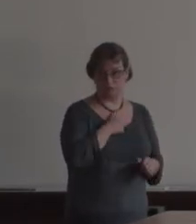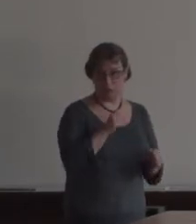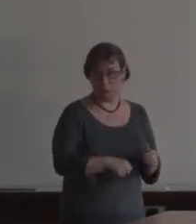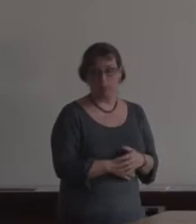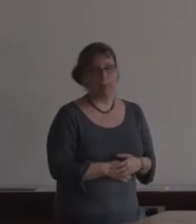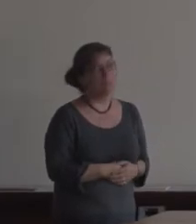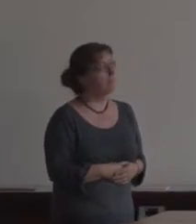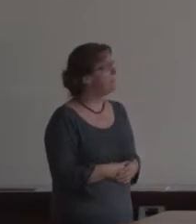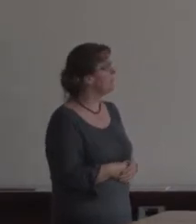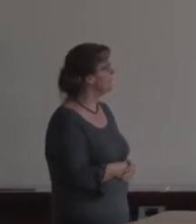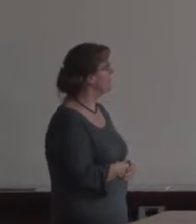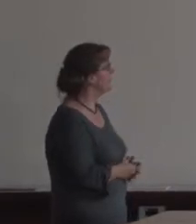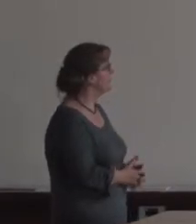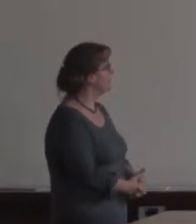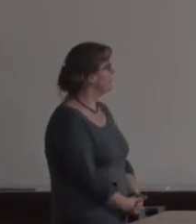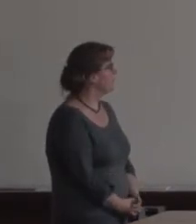générer.